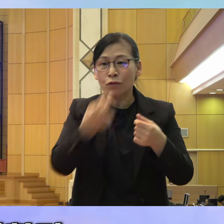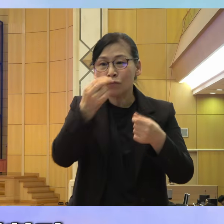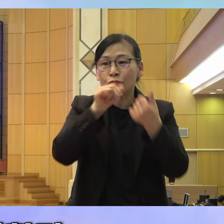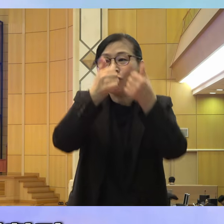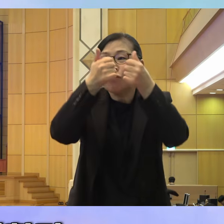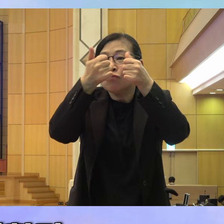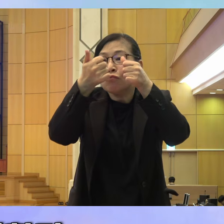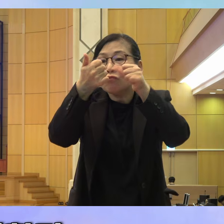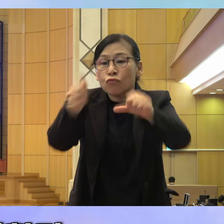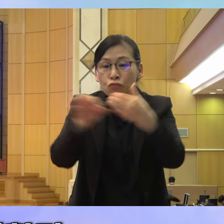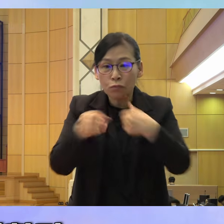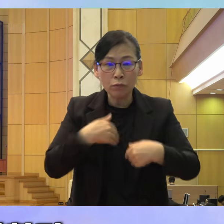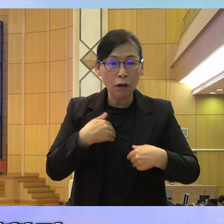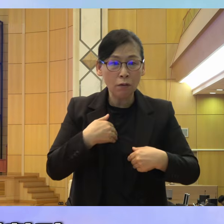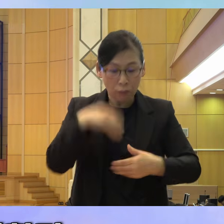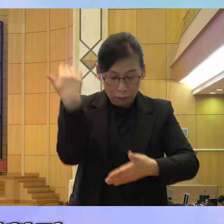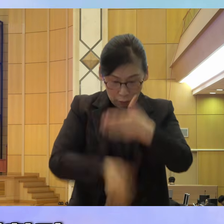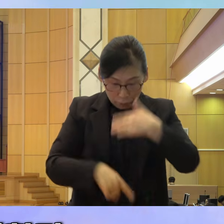끊어지고 죽는다면